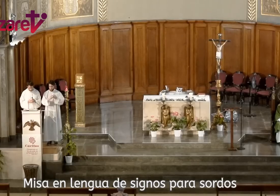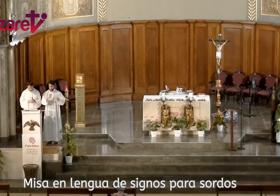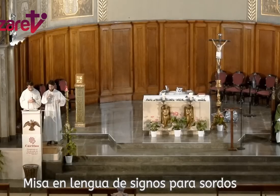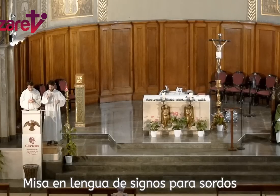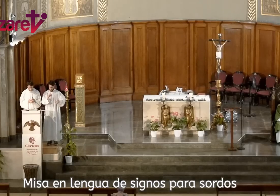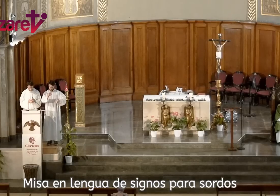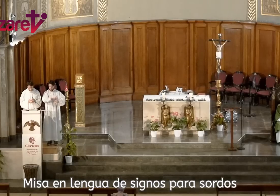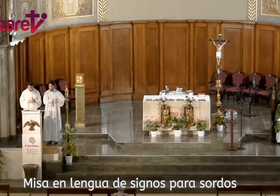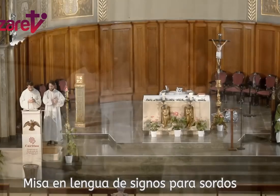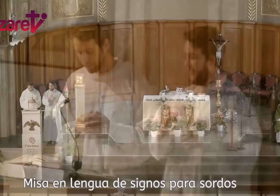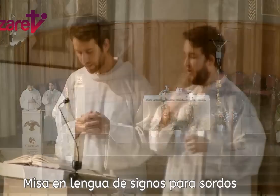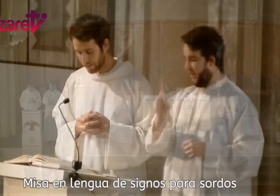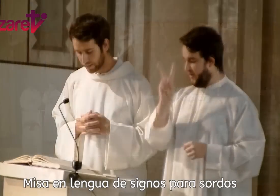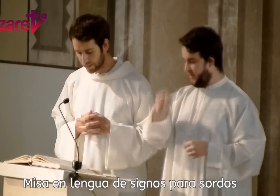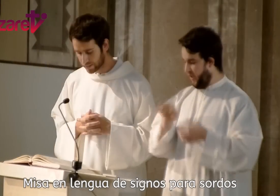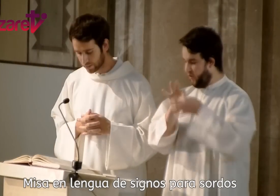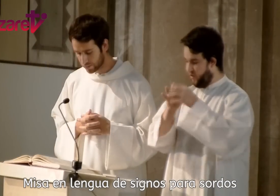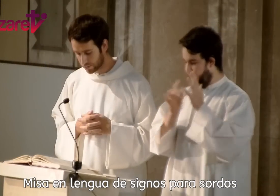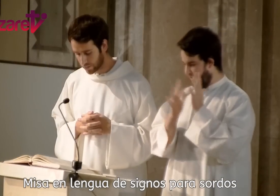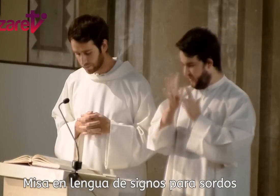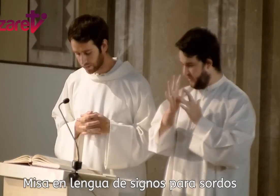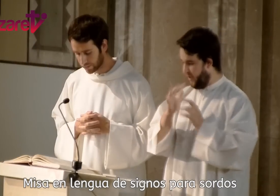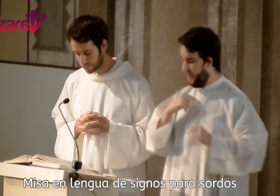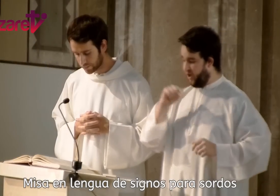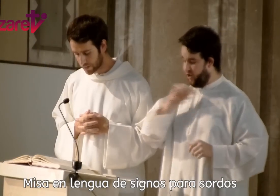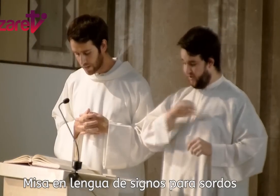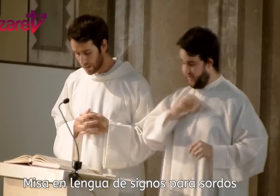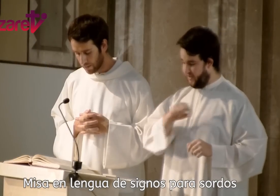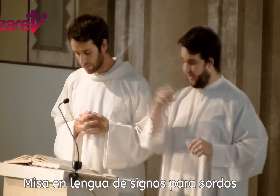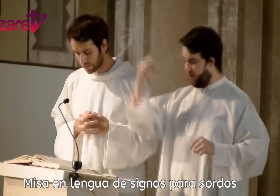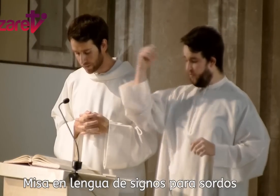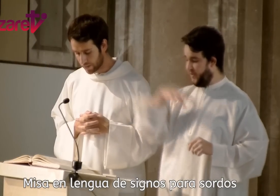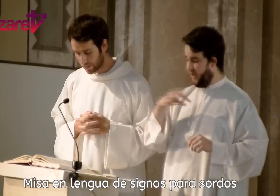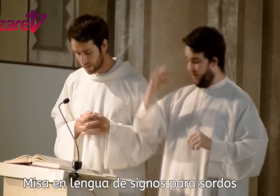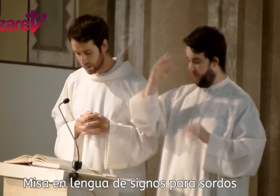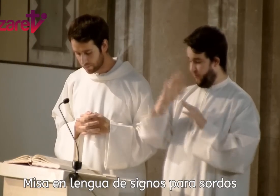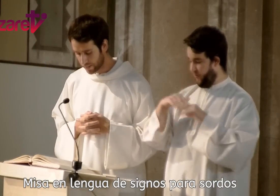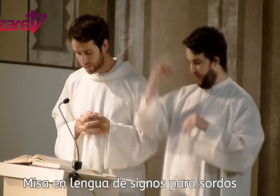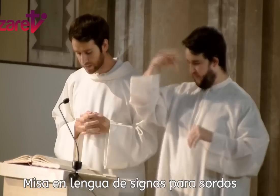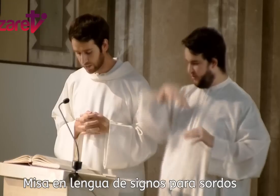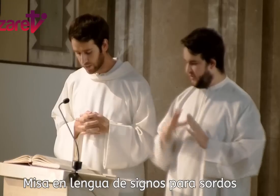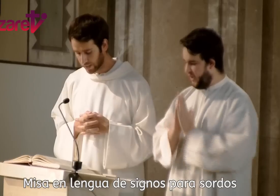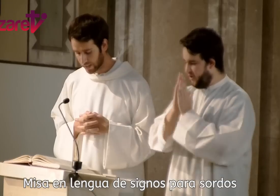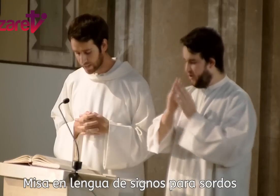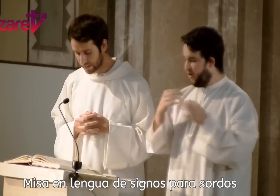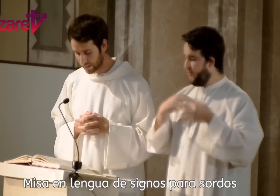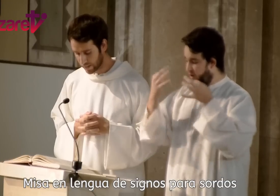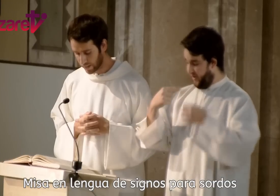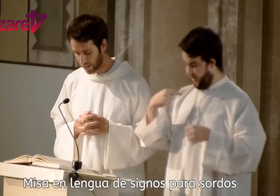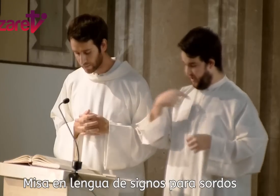Hermanos, digo la verdad en Cristo, no miento. Mi conciencia me atestigua que es así en el